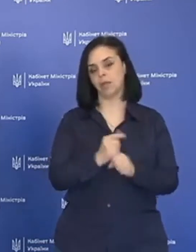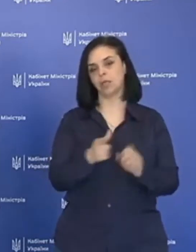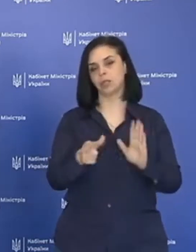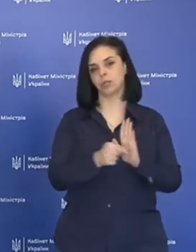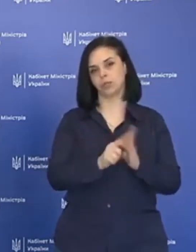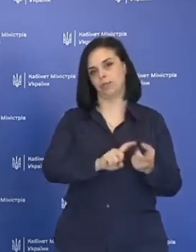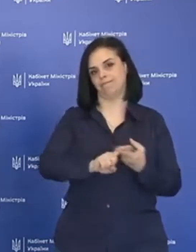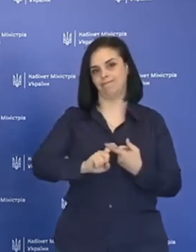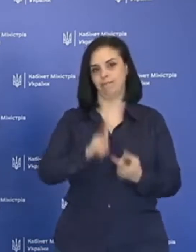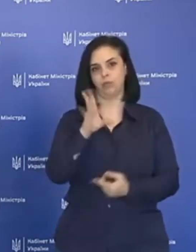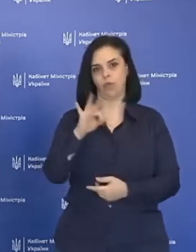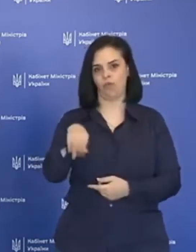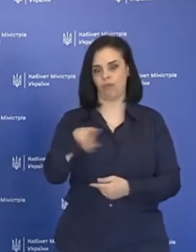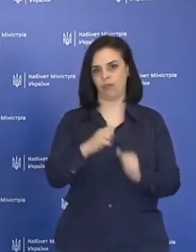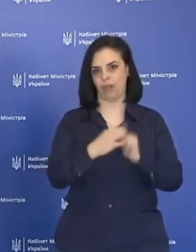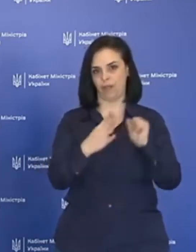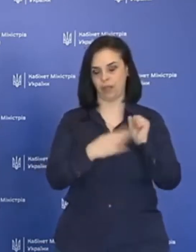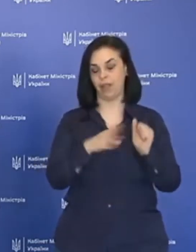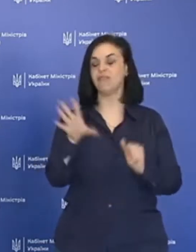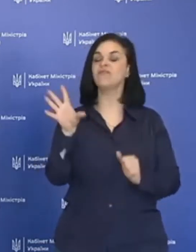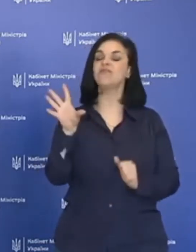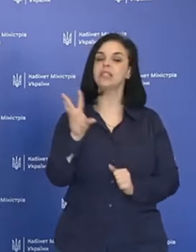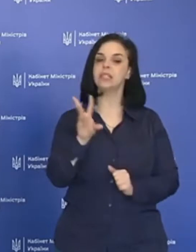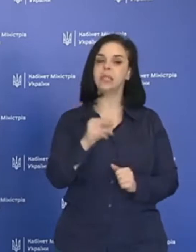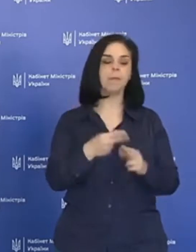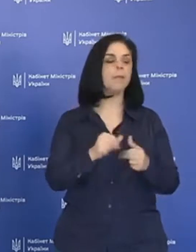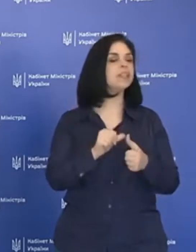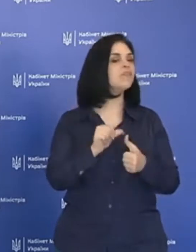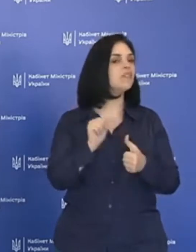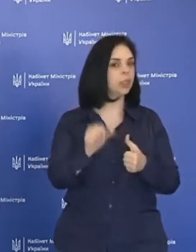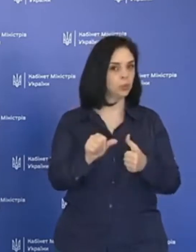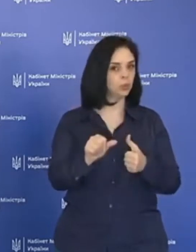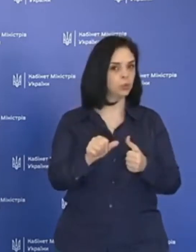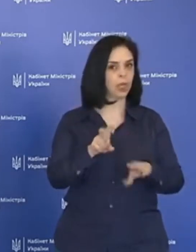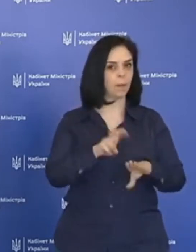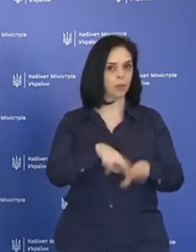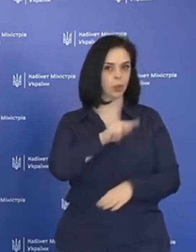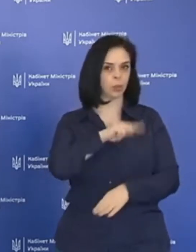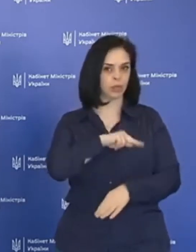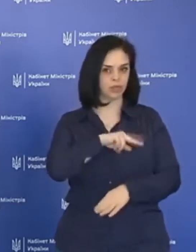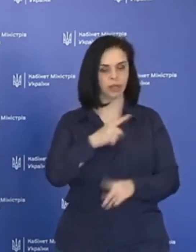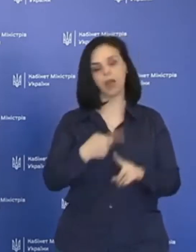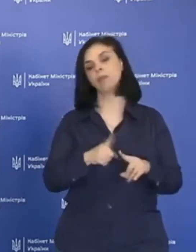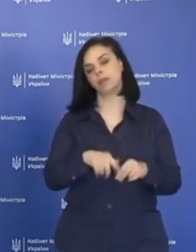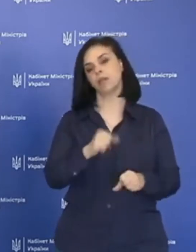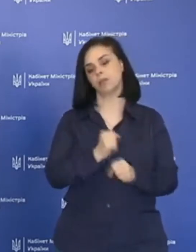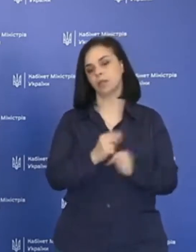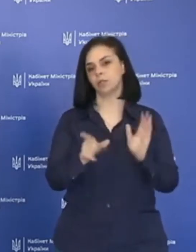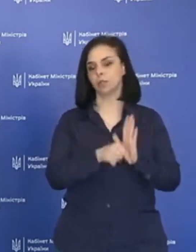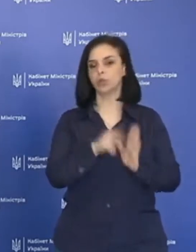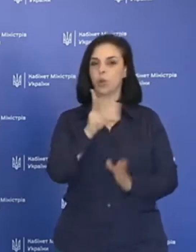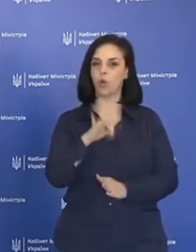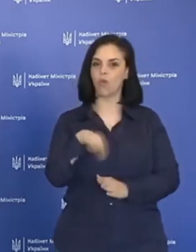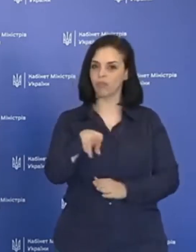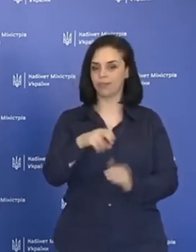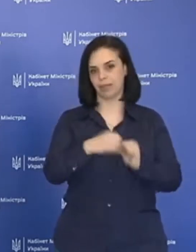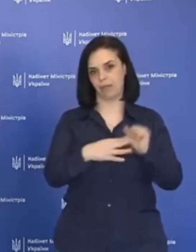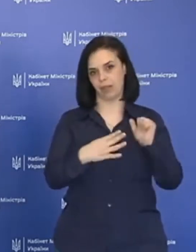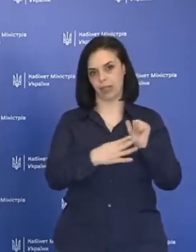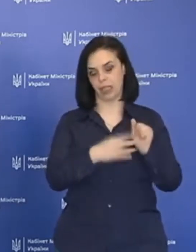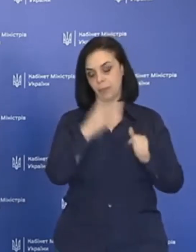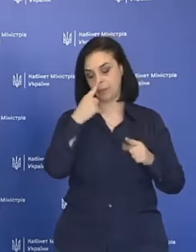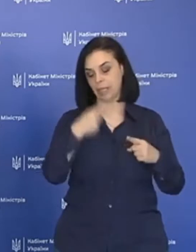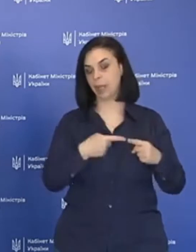з COVID-19. Підкреслюю, всім без виключення медичним працівникам, які працюють з COVID-19.